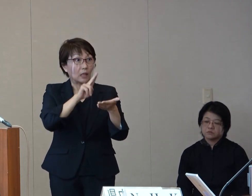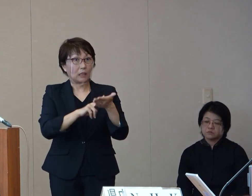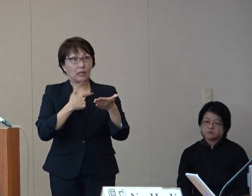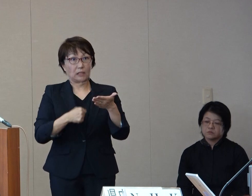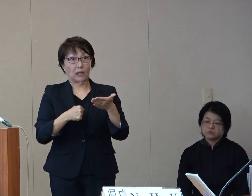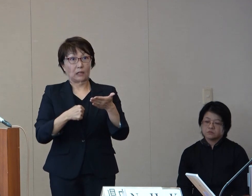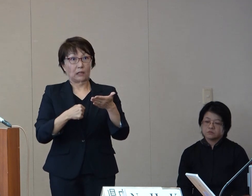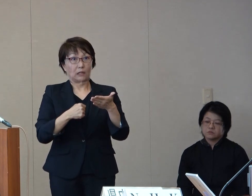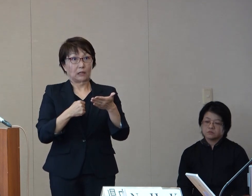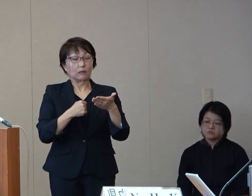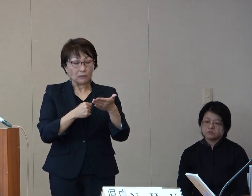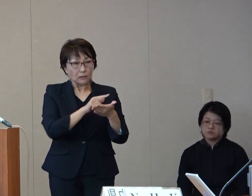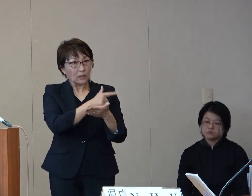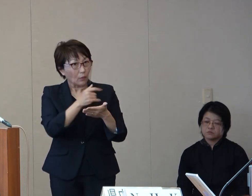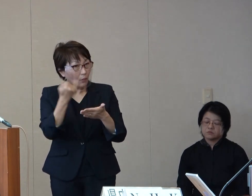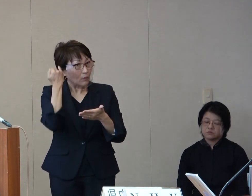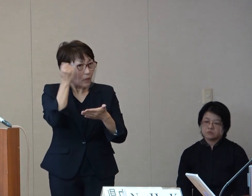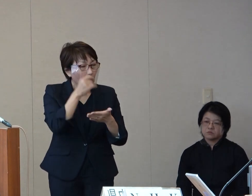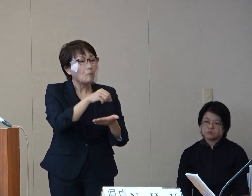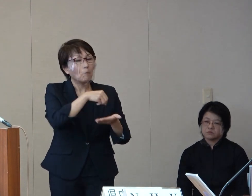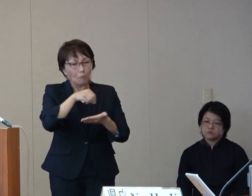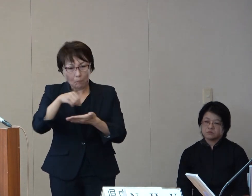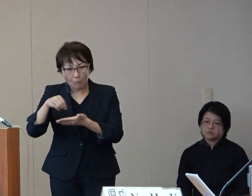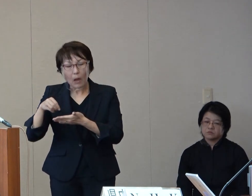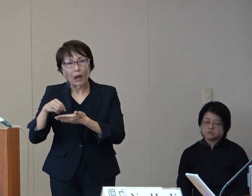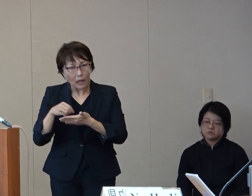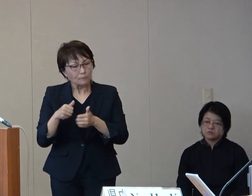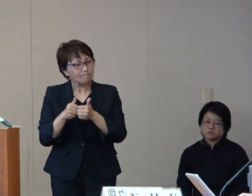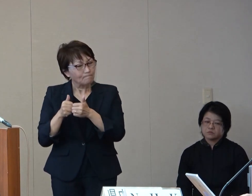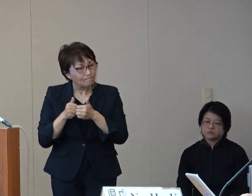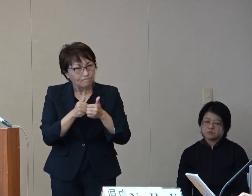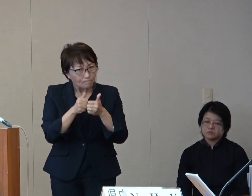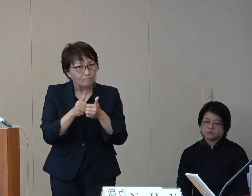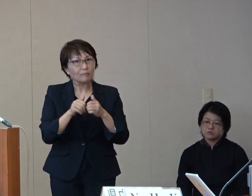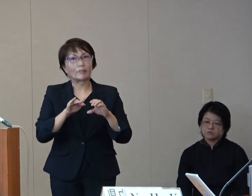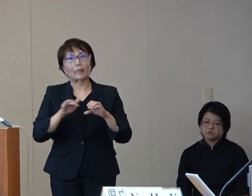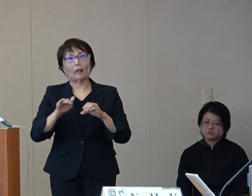ちゃったものがあり教育が今から検討している